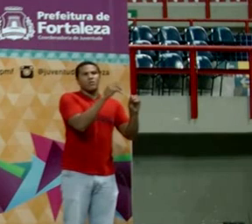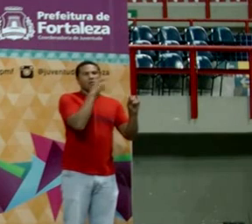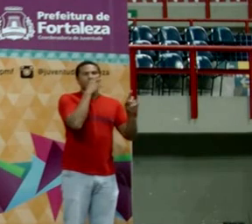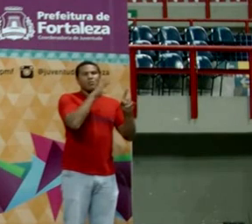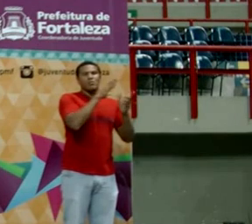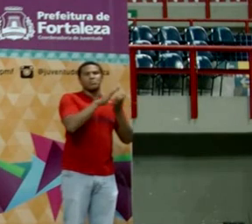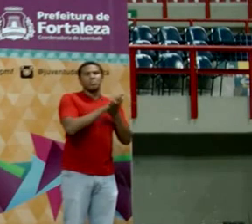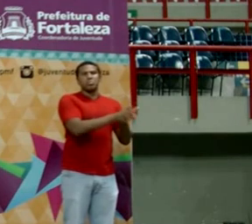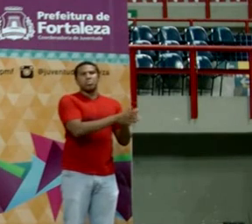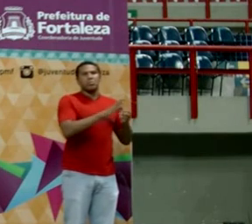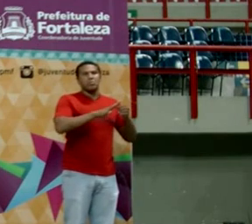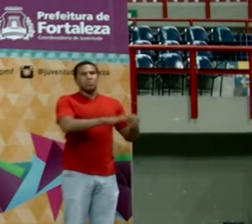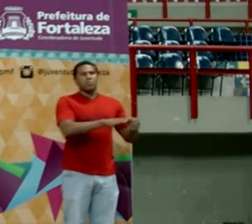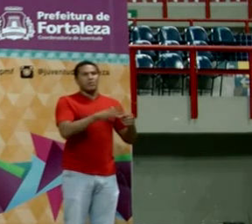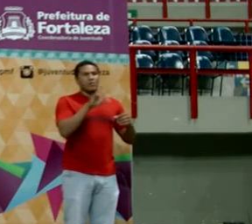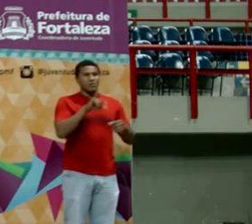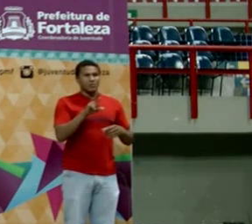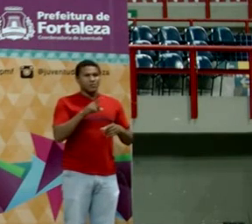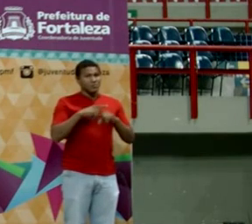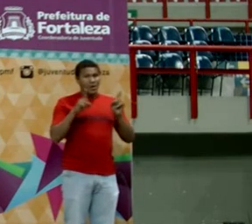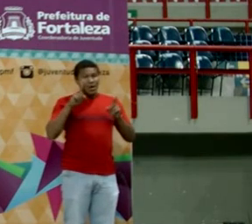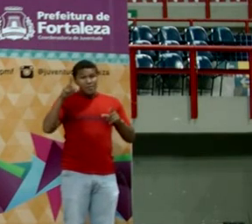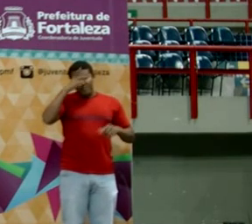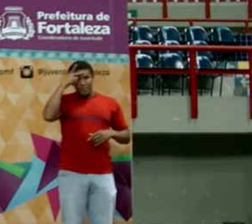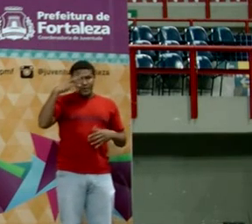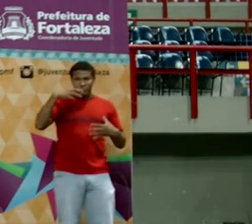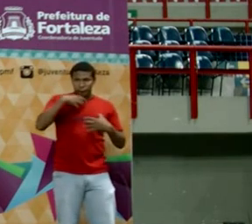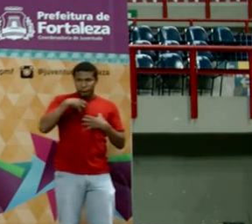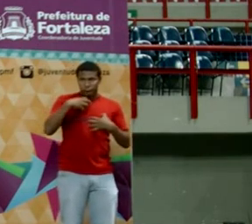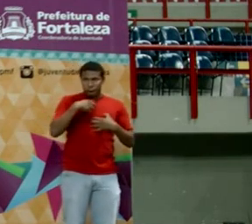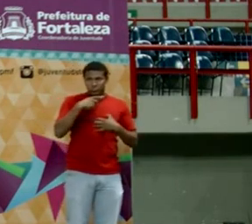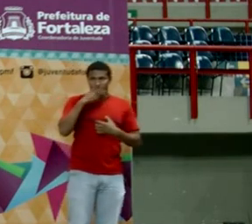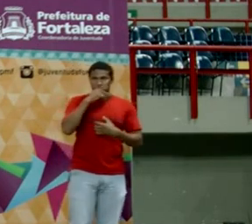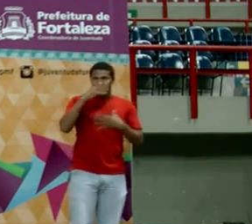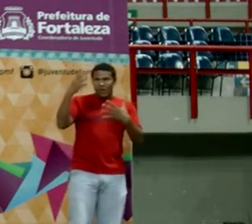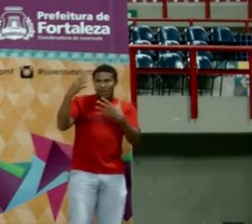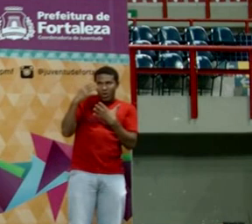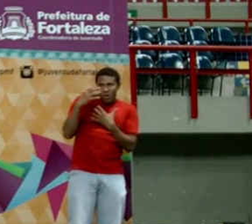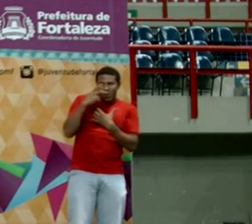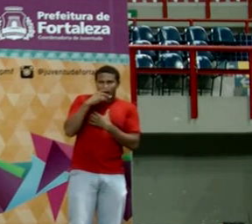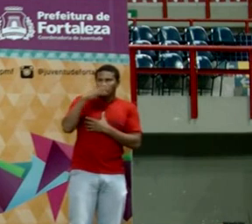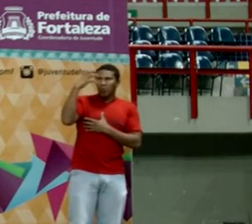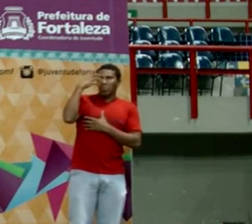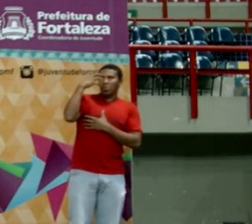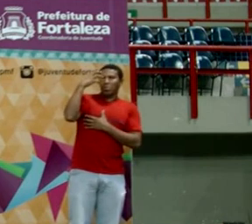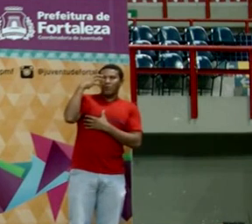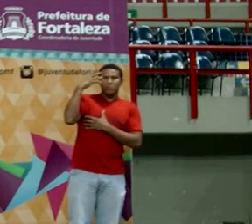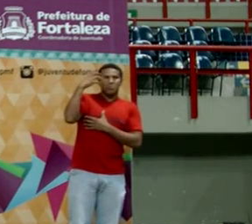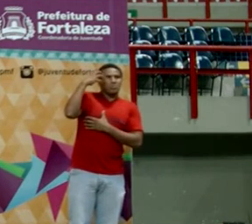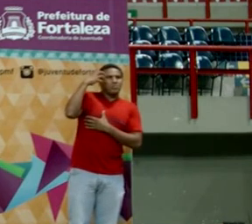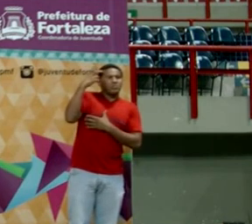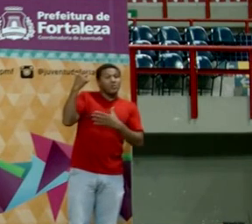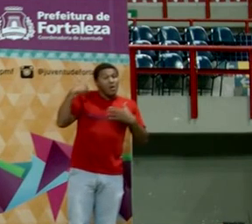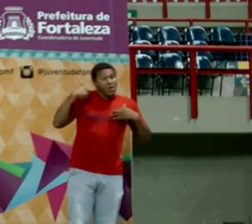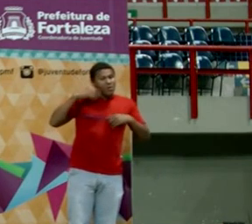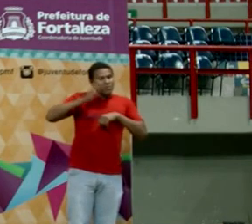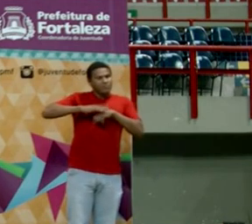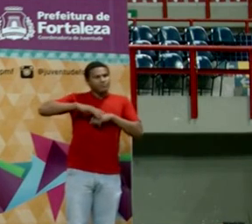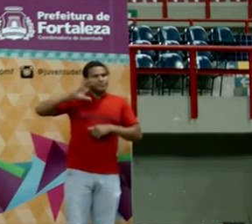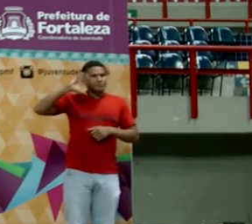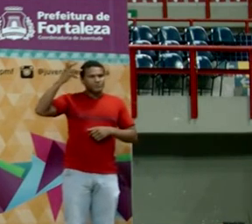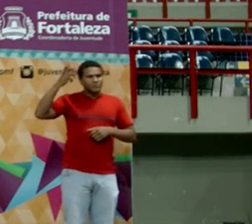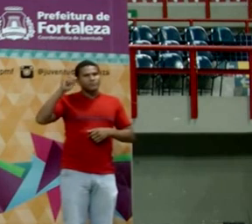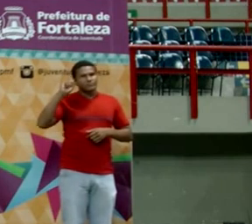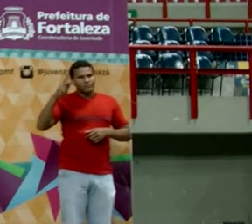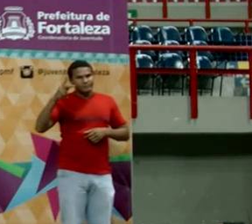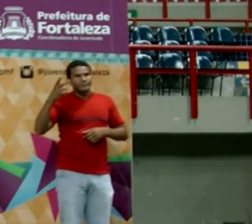pessoa do singular. Eu me sinto oprimido. E não na terceira, você está oprimido. Mesmo que não saiba ou você não tenha coragem